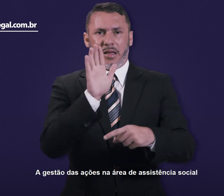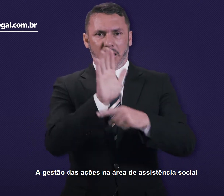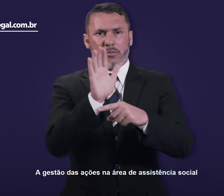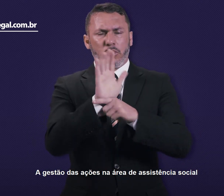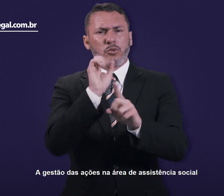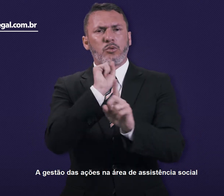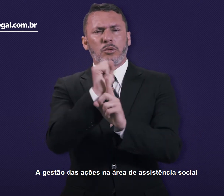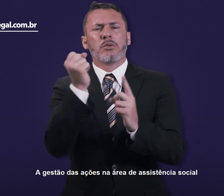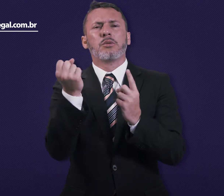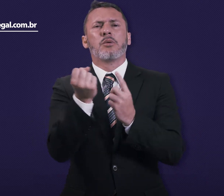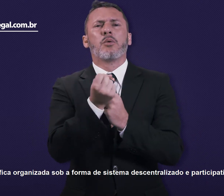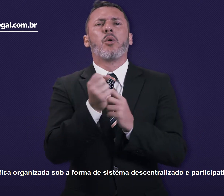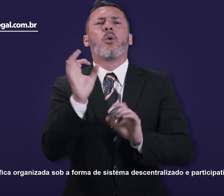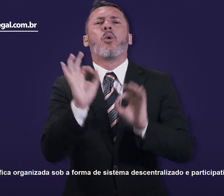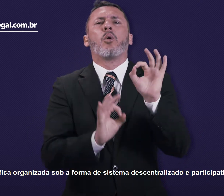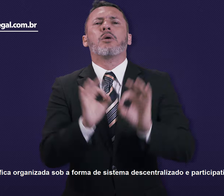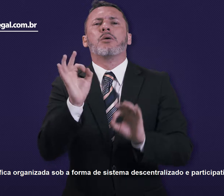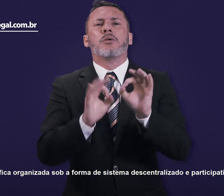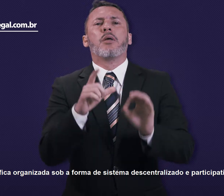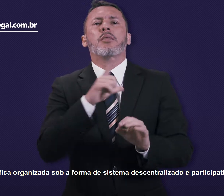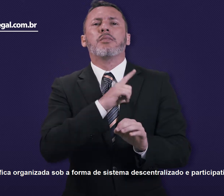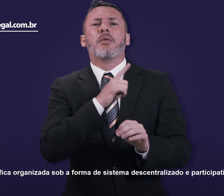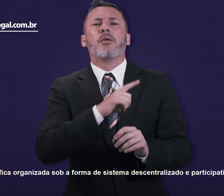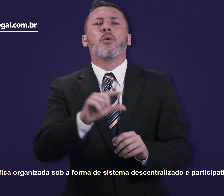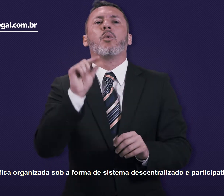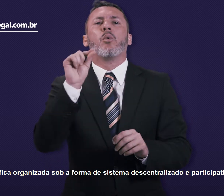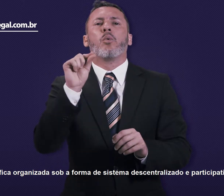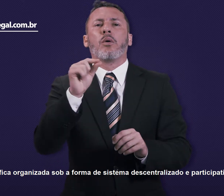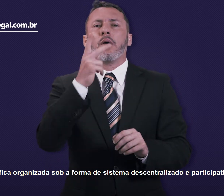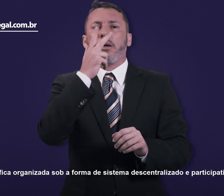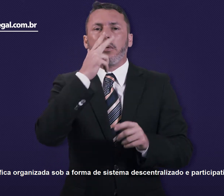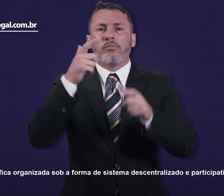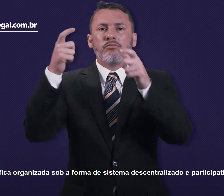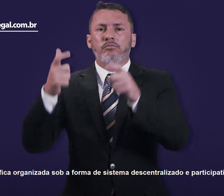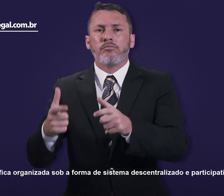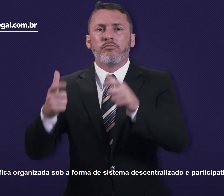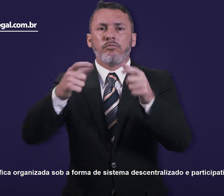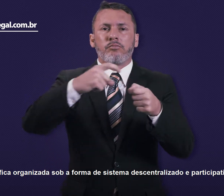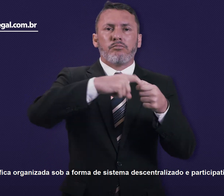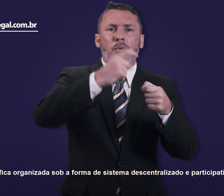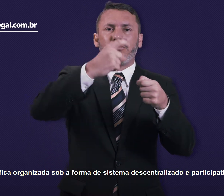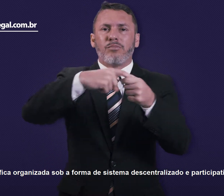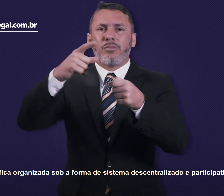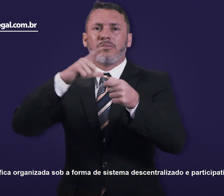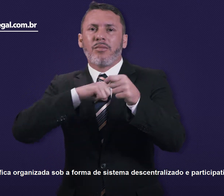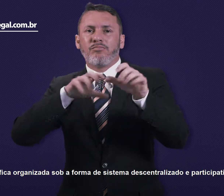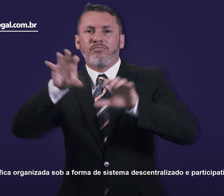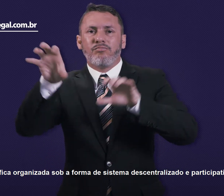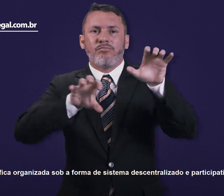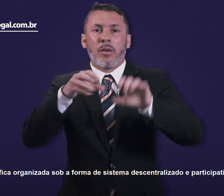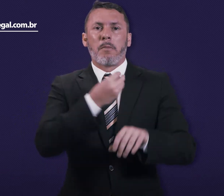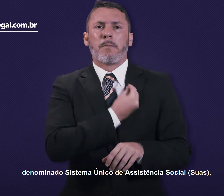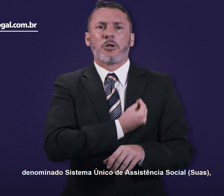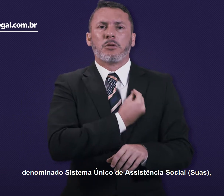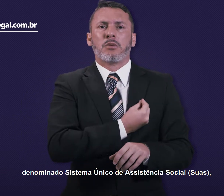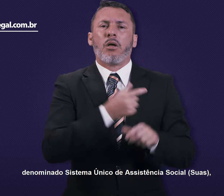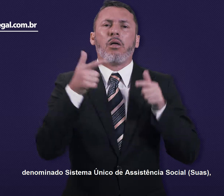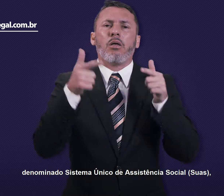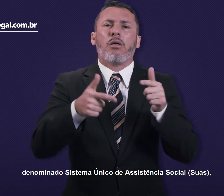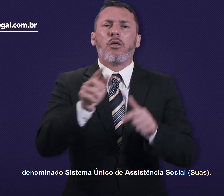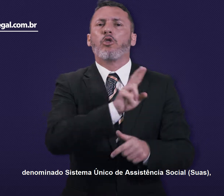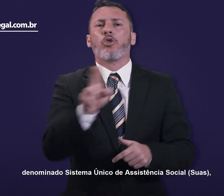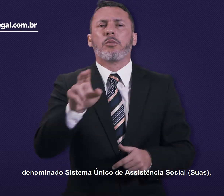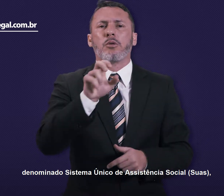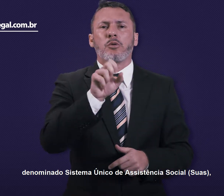de assistência social fica organizada sob a forma de sistema descentralizado e participativo,